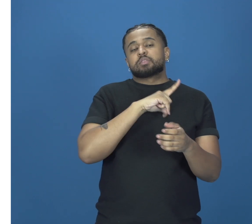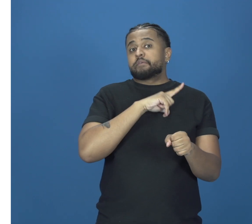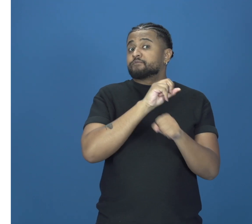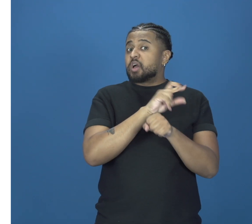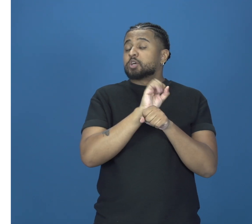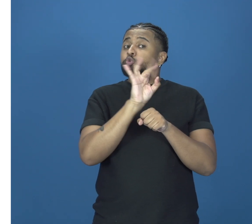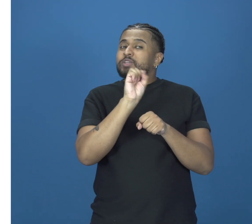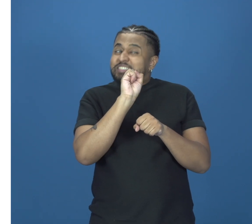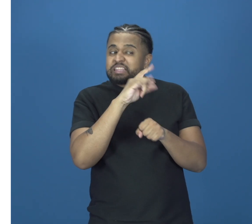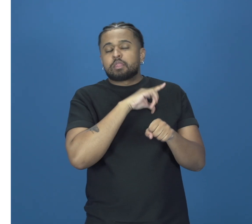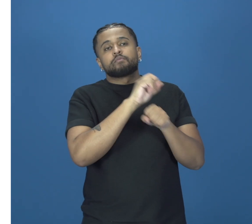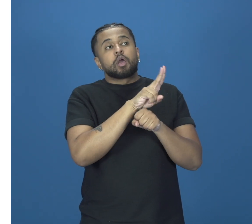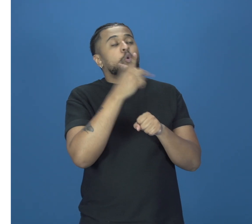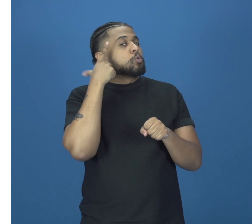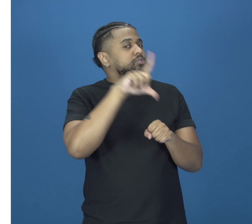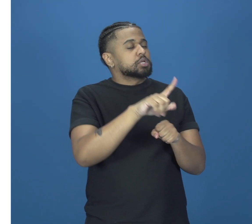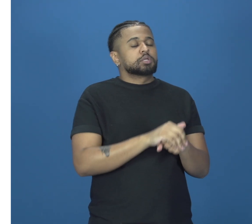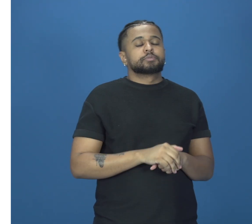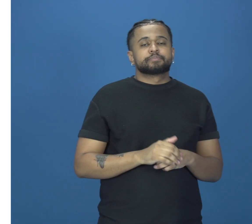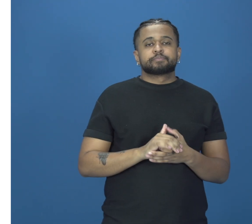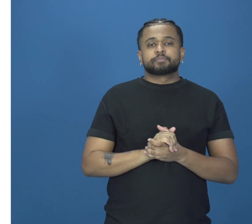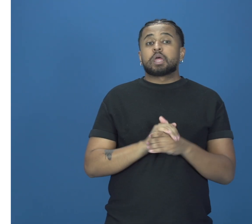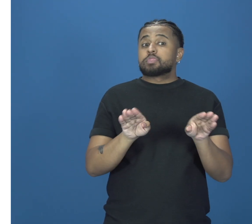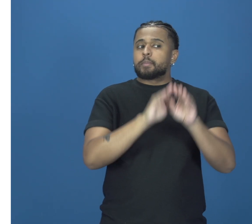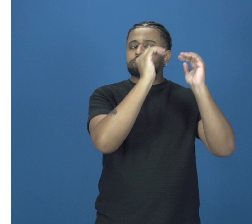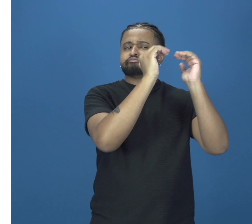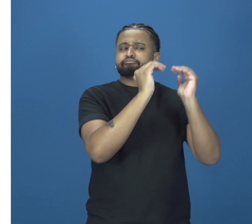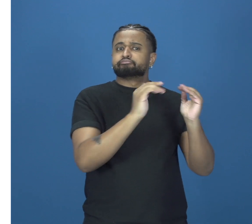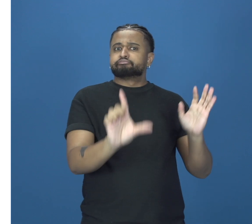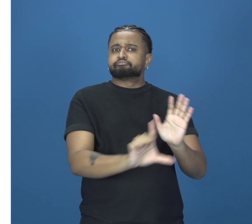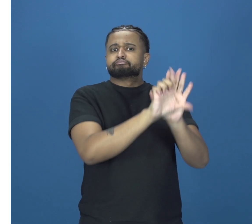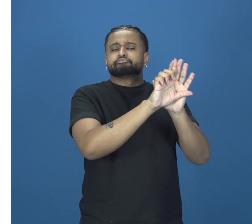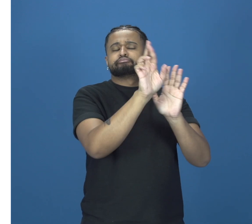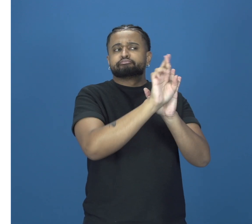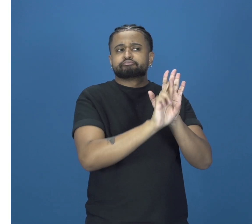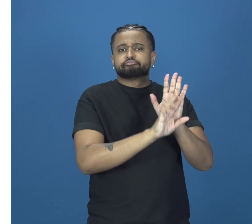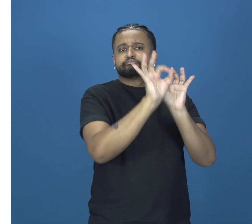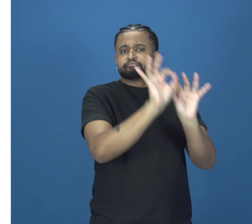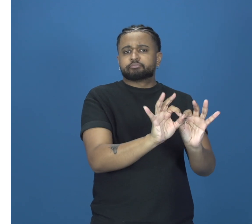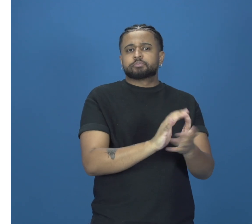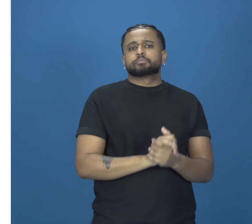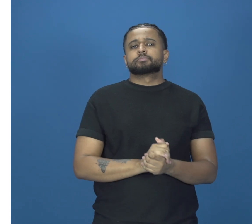à existência de vaga e ao atendimento de todos os requisitos legais e regulamentares.